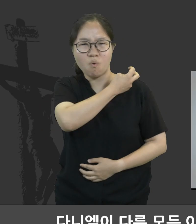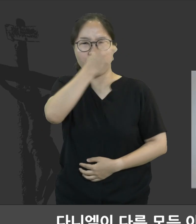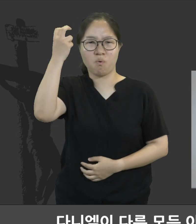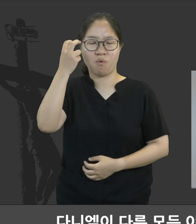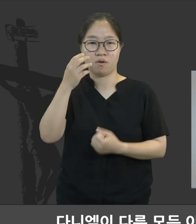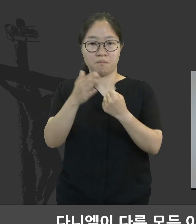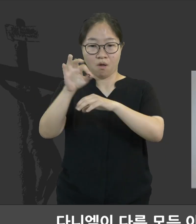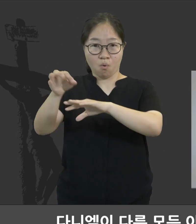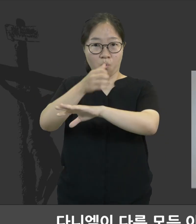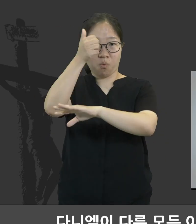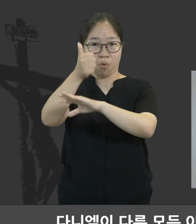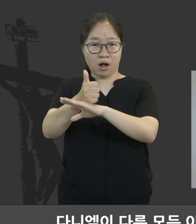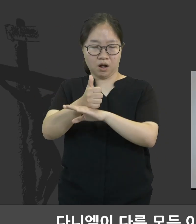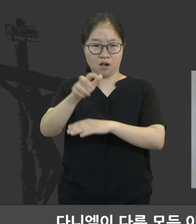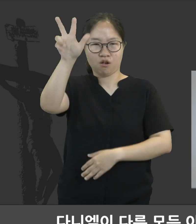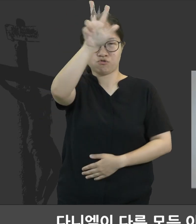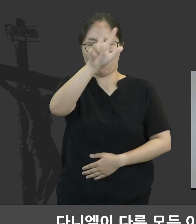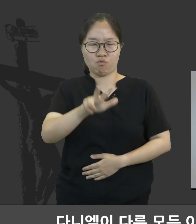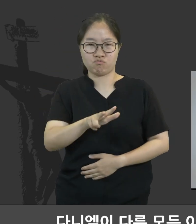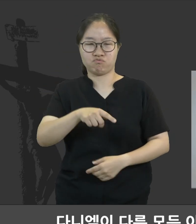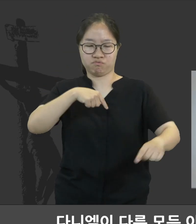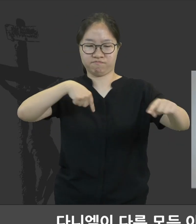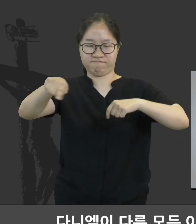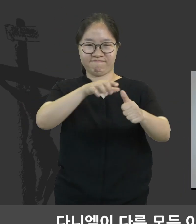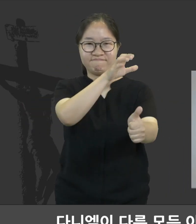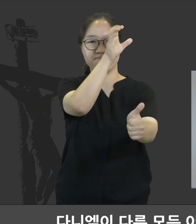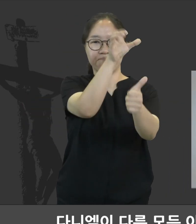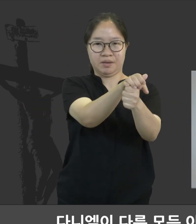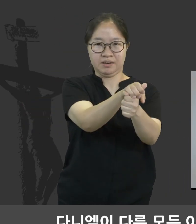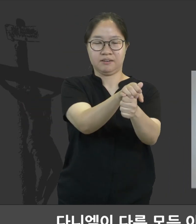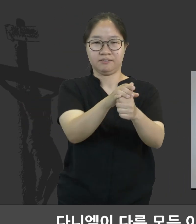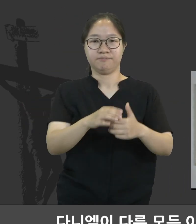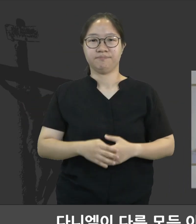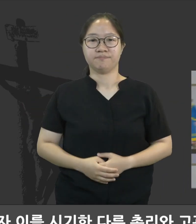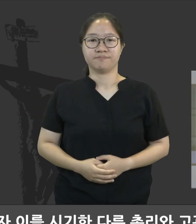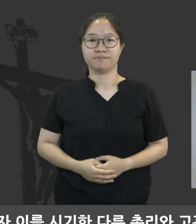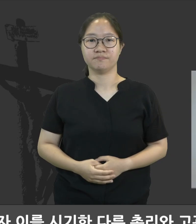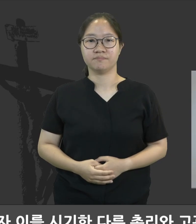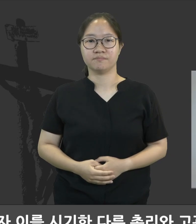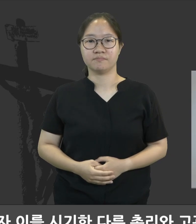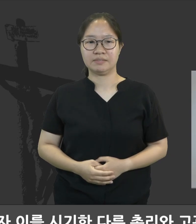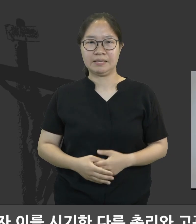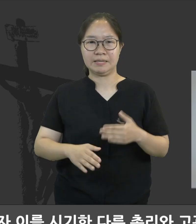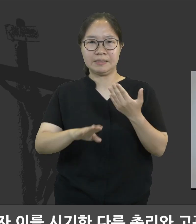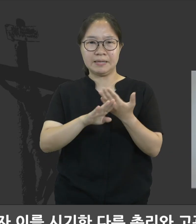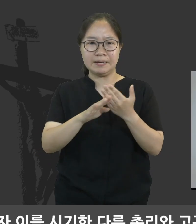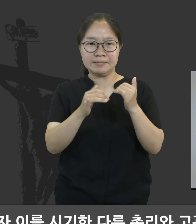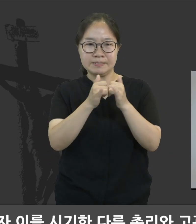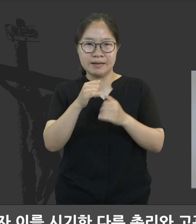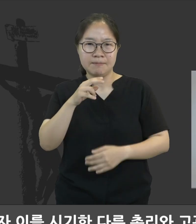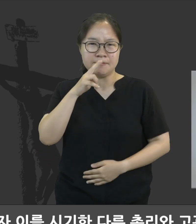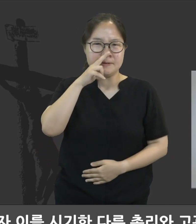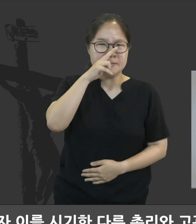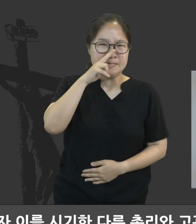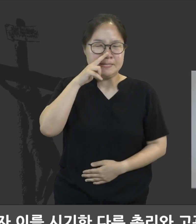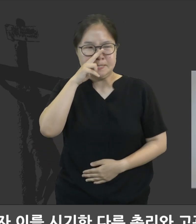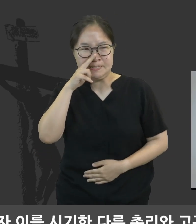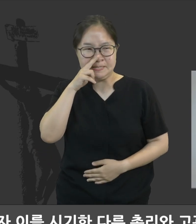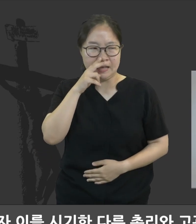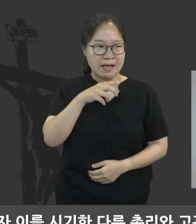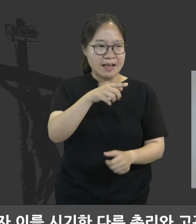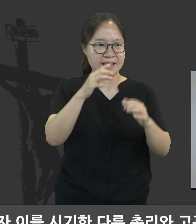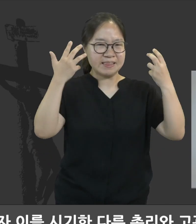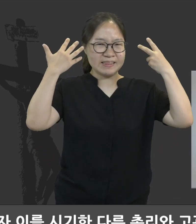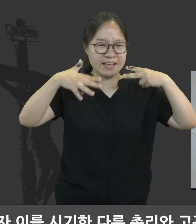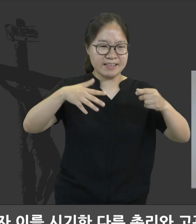그를 세워 전국의 통치를 맡기려 합니다. 그러자 이를 시기한 다른 총리와 고관 무리가